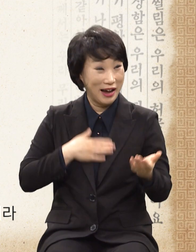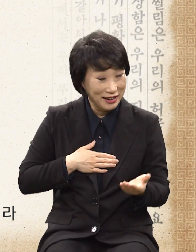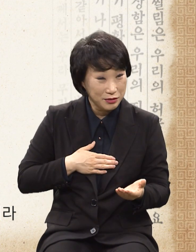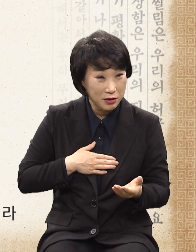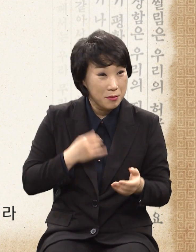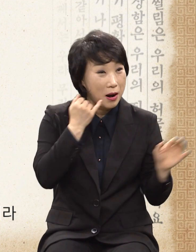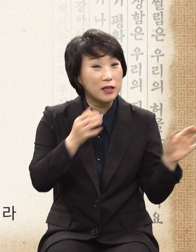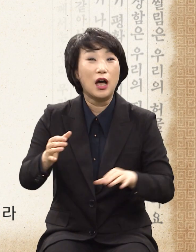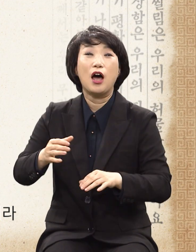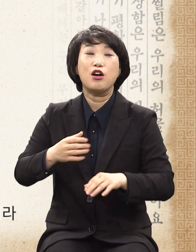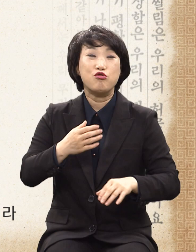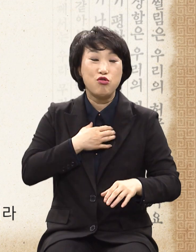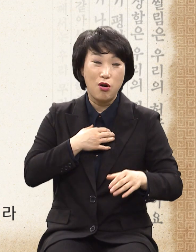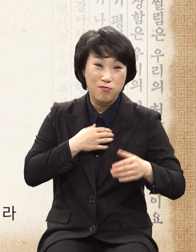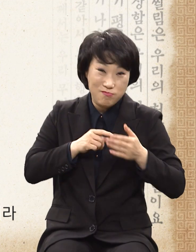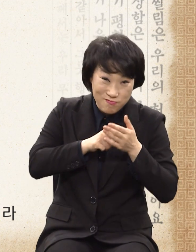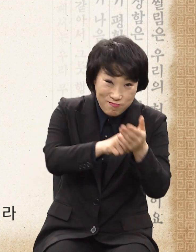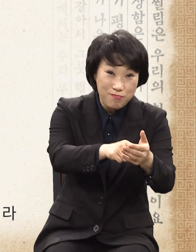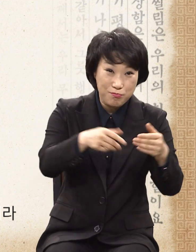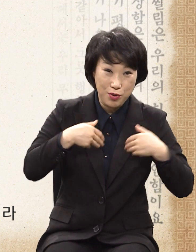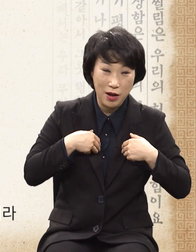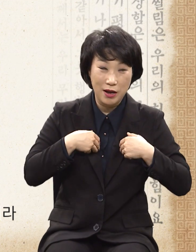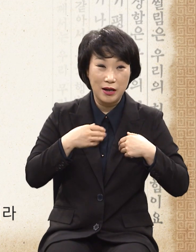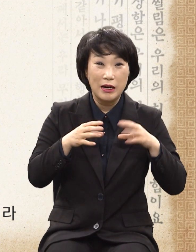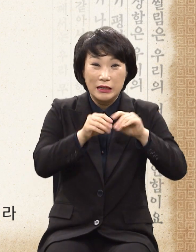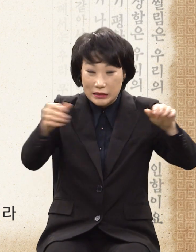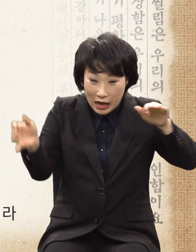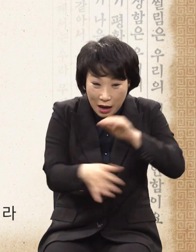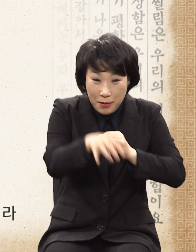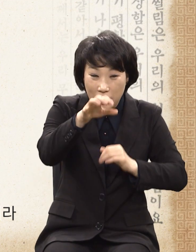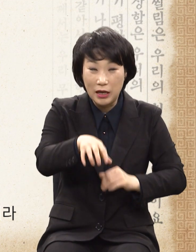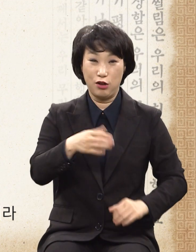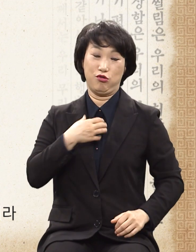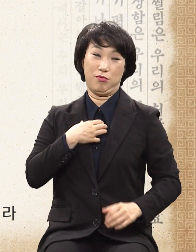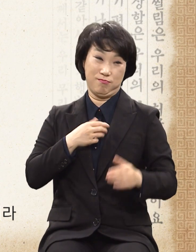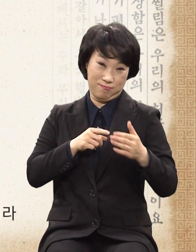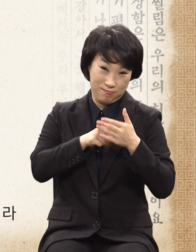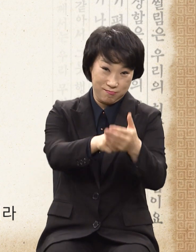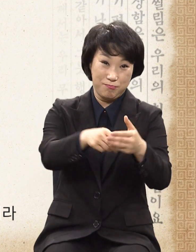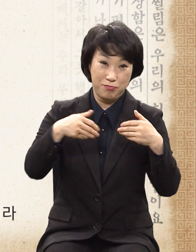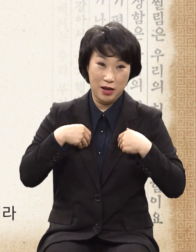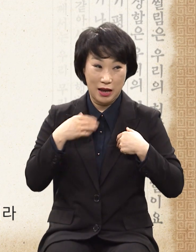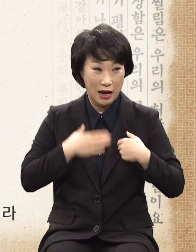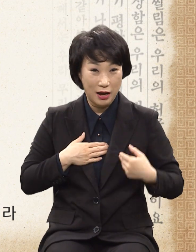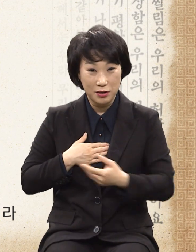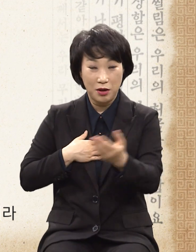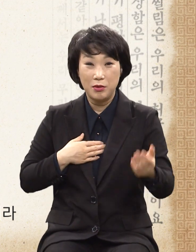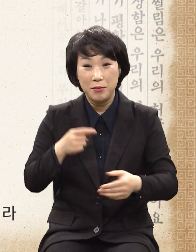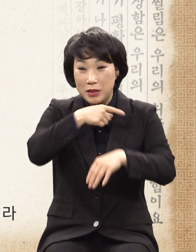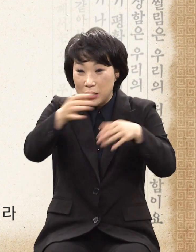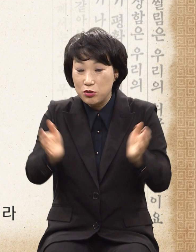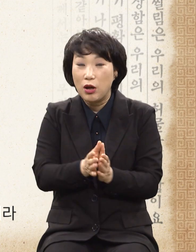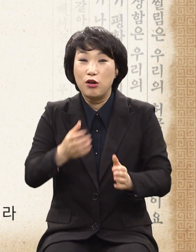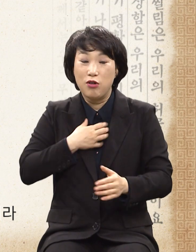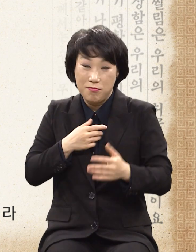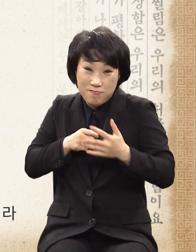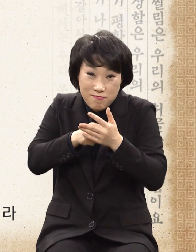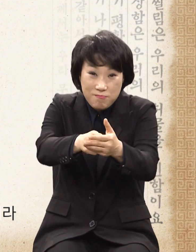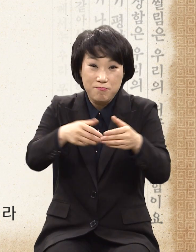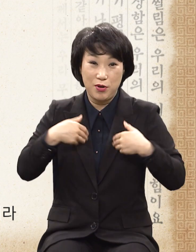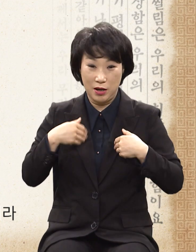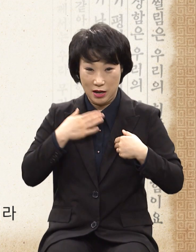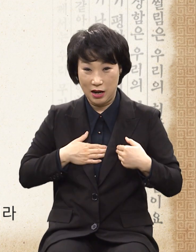바다의 위험도 뚫는 것이요 사막의 위험도 뚫는 것이요 동포의 위험도 뚫는